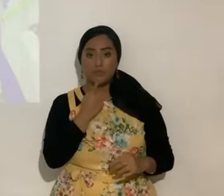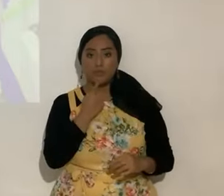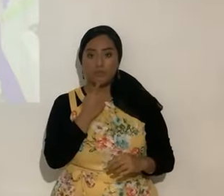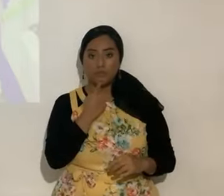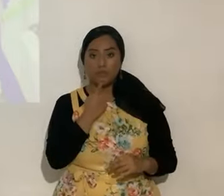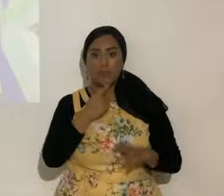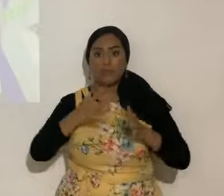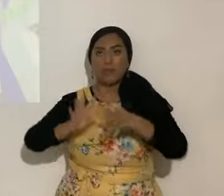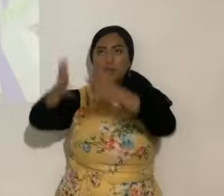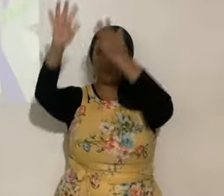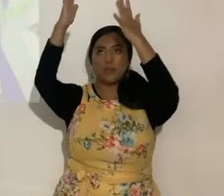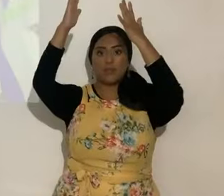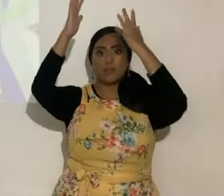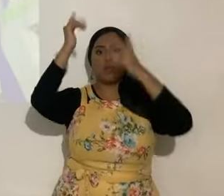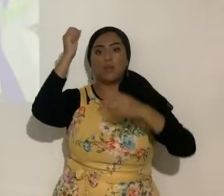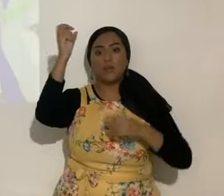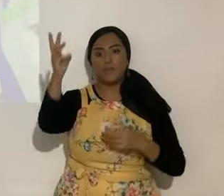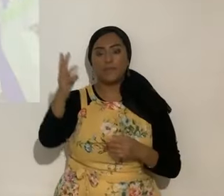glorificar a Yashua,